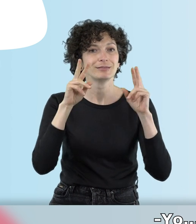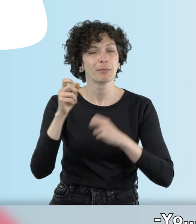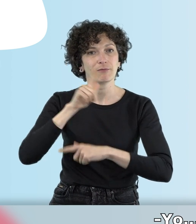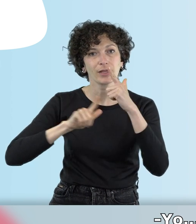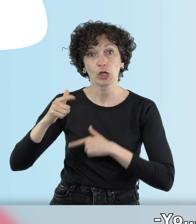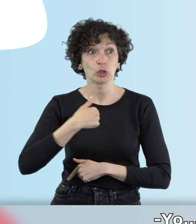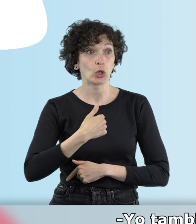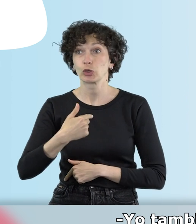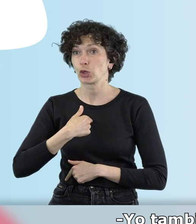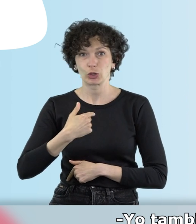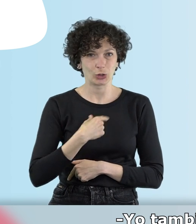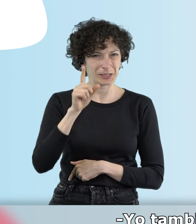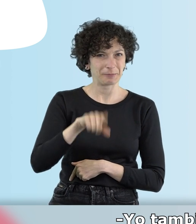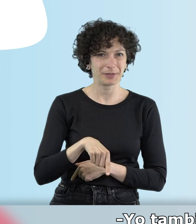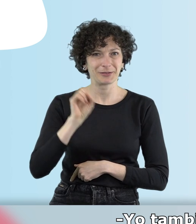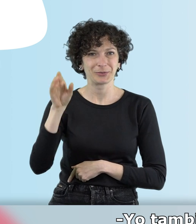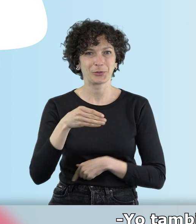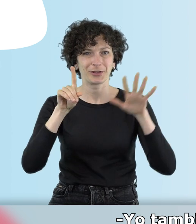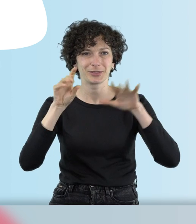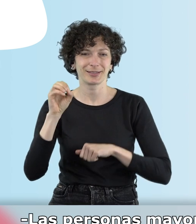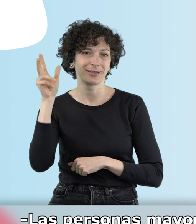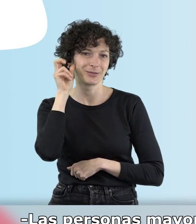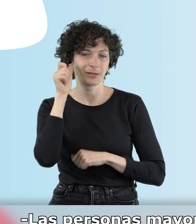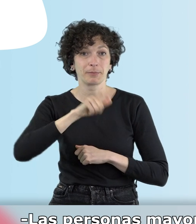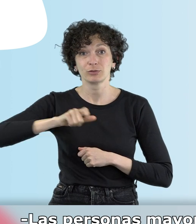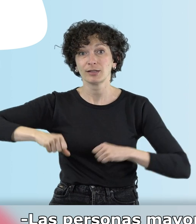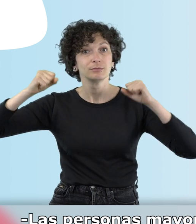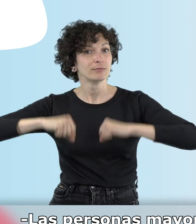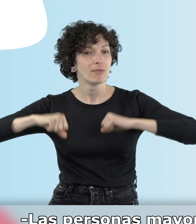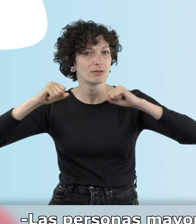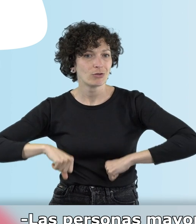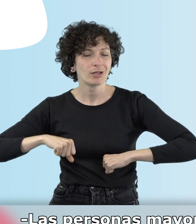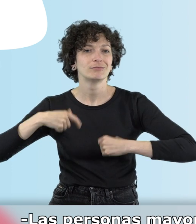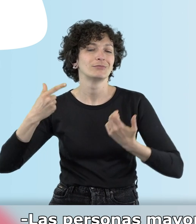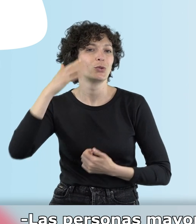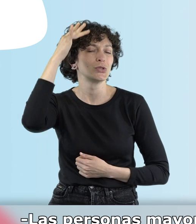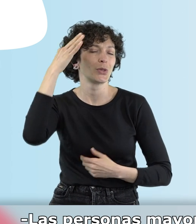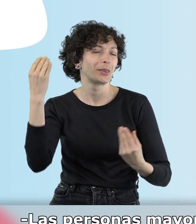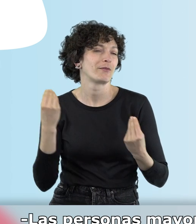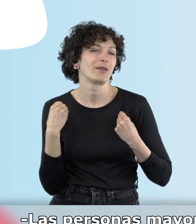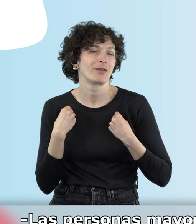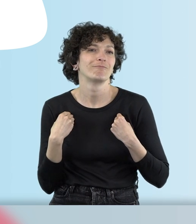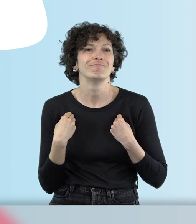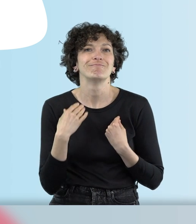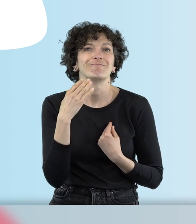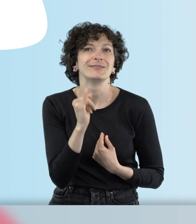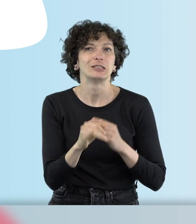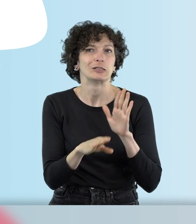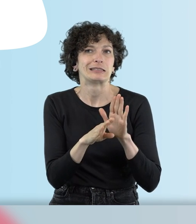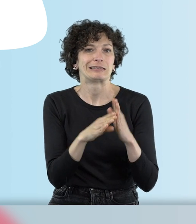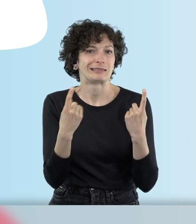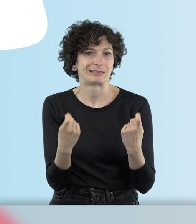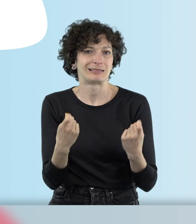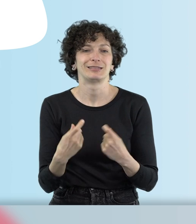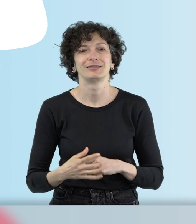viajar. Yo también. Escucho el Club de los 60. Las personas mayores necesitan seguir teniendo ilusión de vivir.